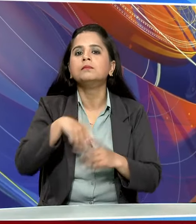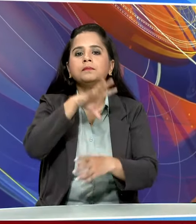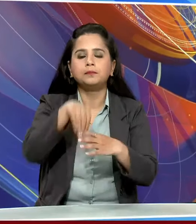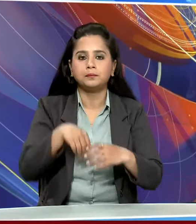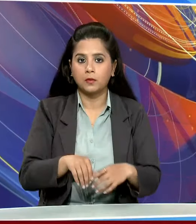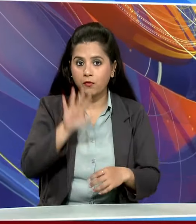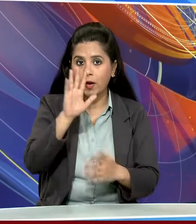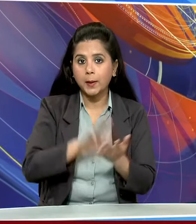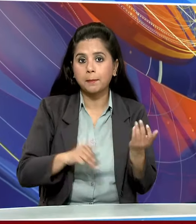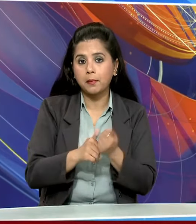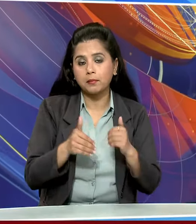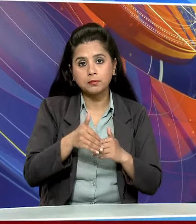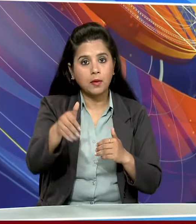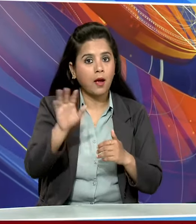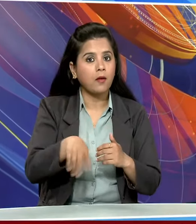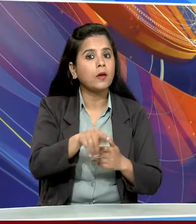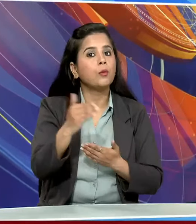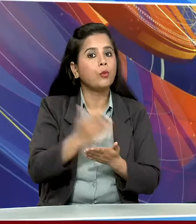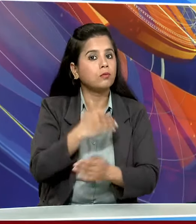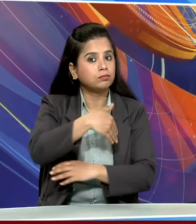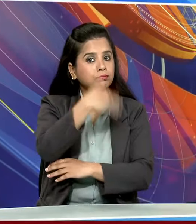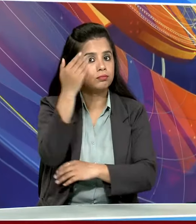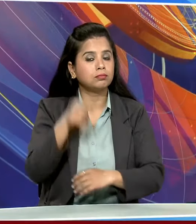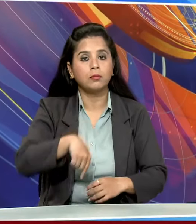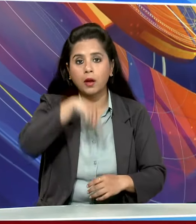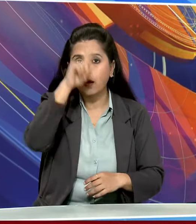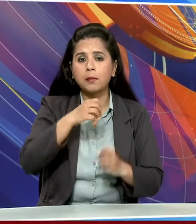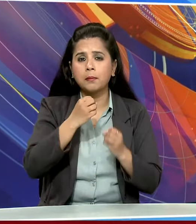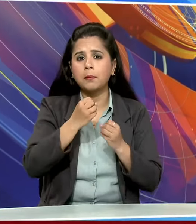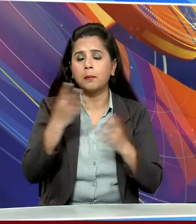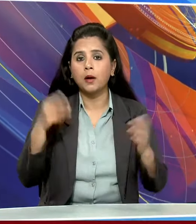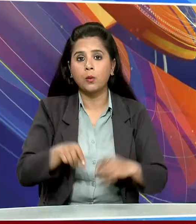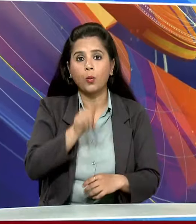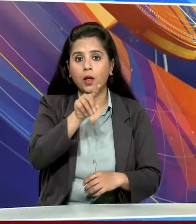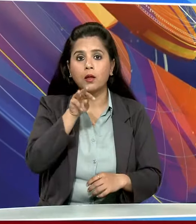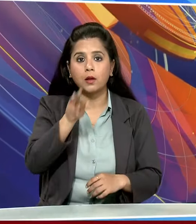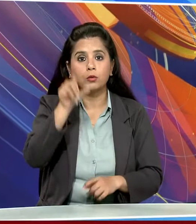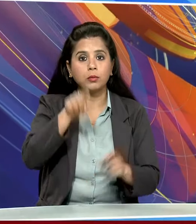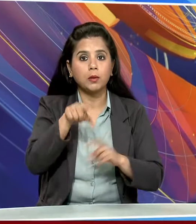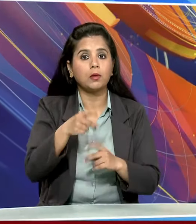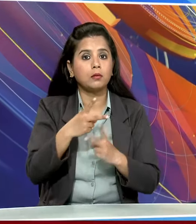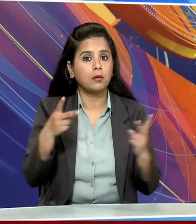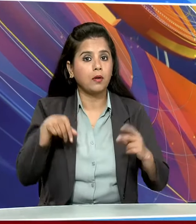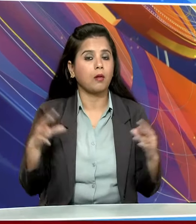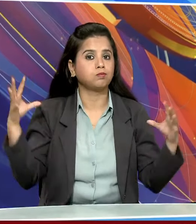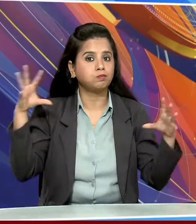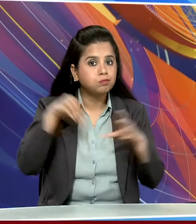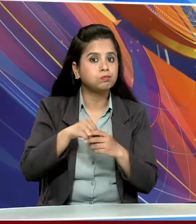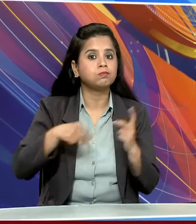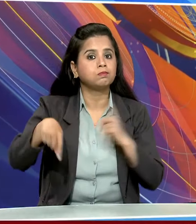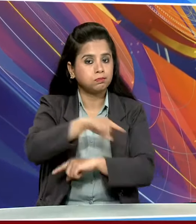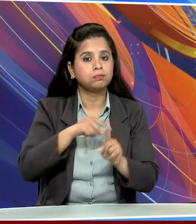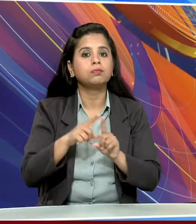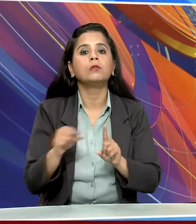5 मार्च तक चलने वाले इस समारोह में देश भर से करीब 1000 लोग हो रहे हैं शामिल।